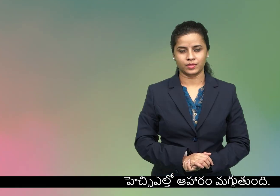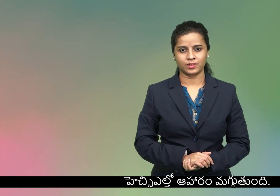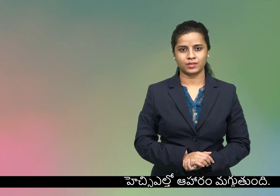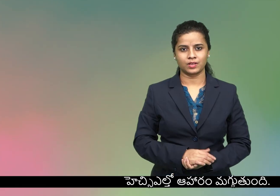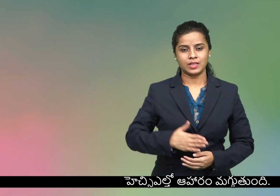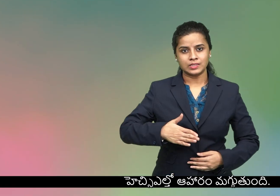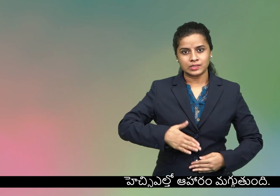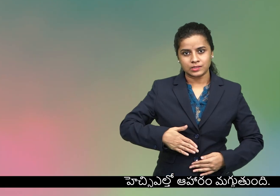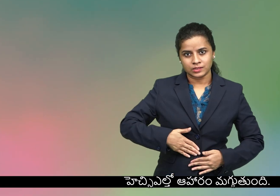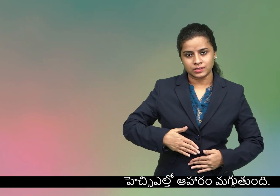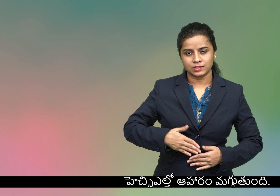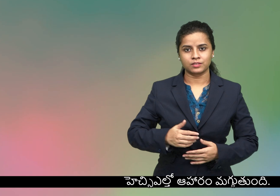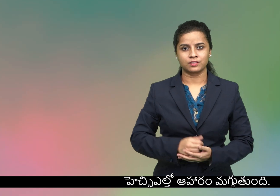హెచ్సిఎల్తో ఆహారం మగ్గుతుంది.